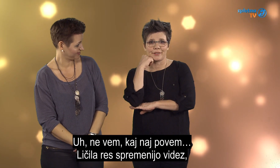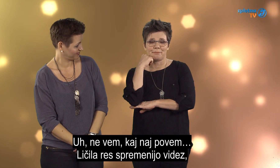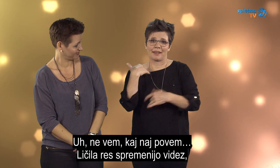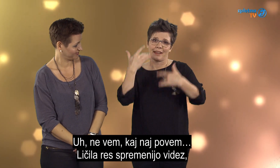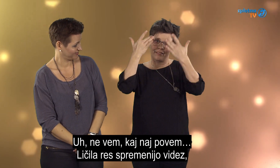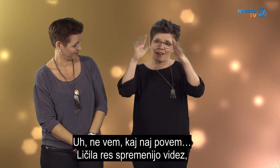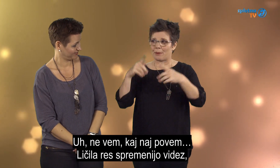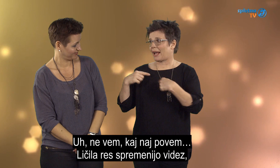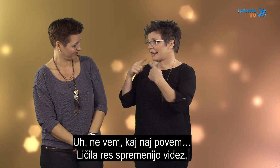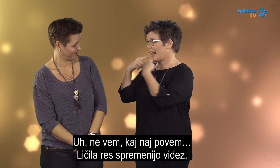Ne vem, kaj naj povem.